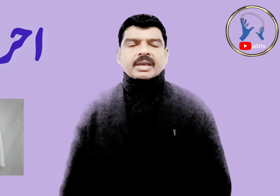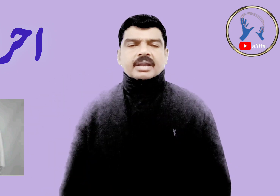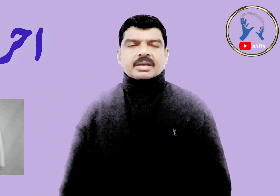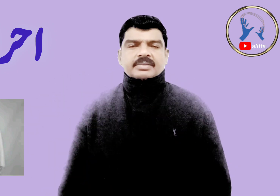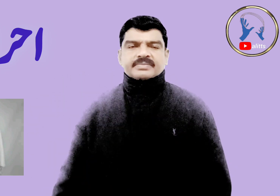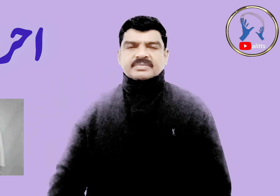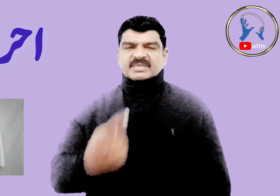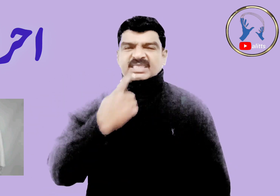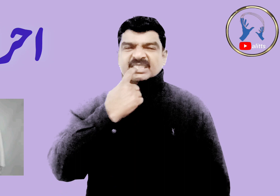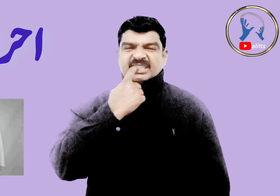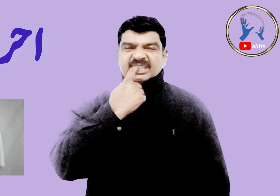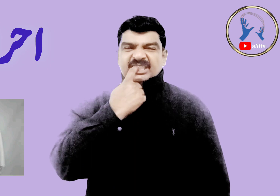एहराम